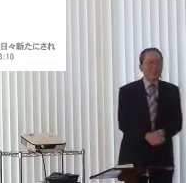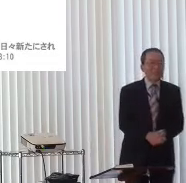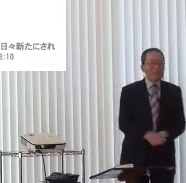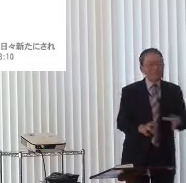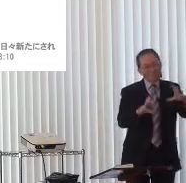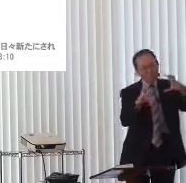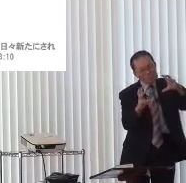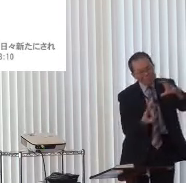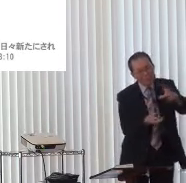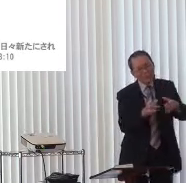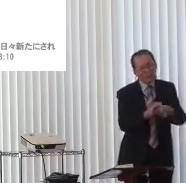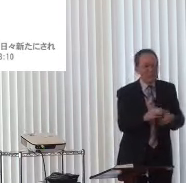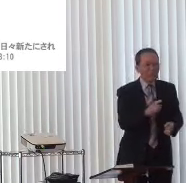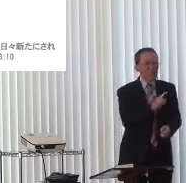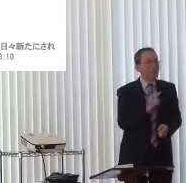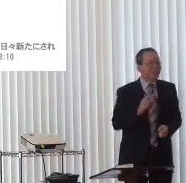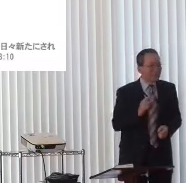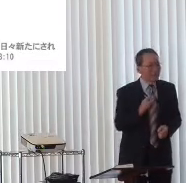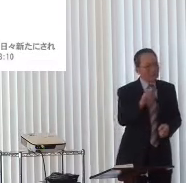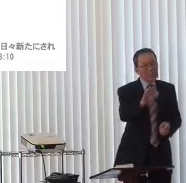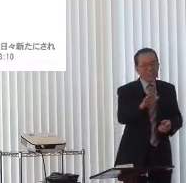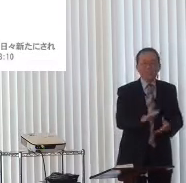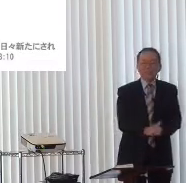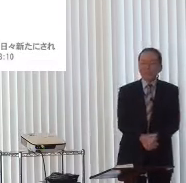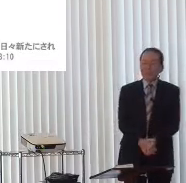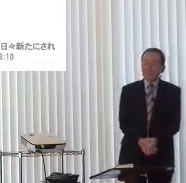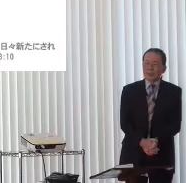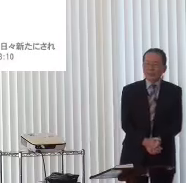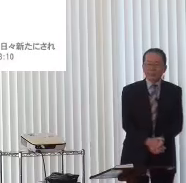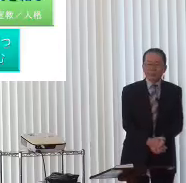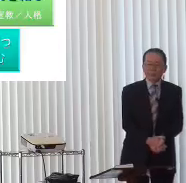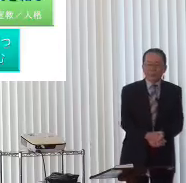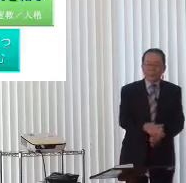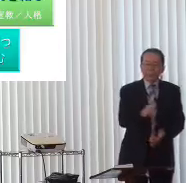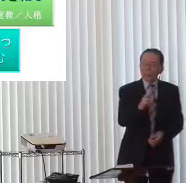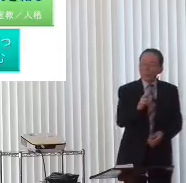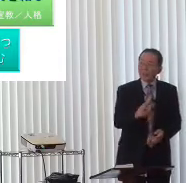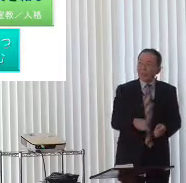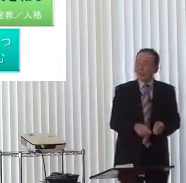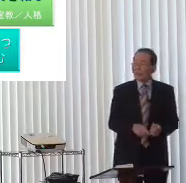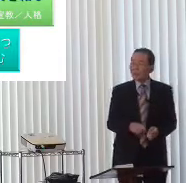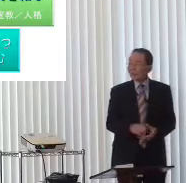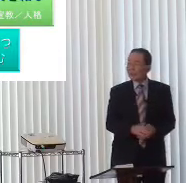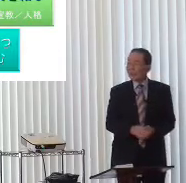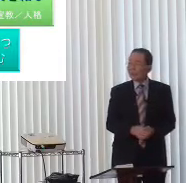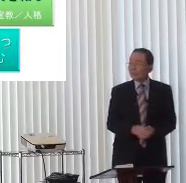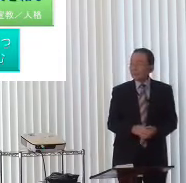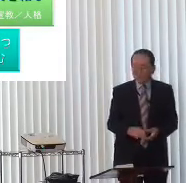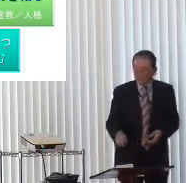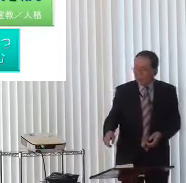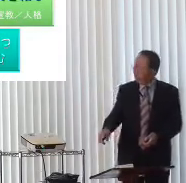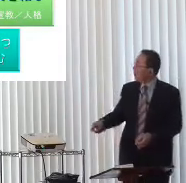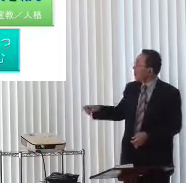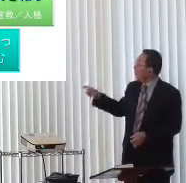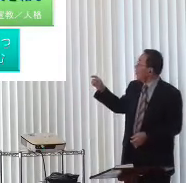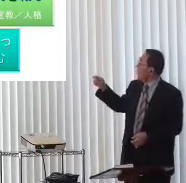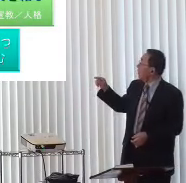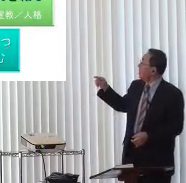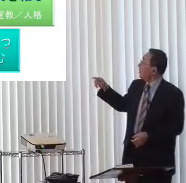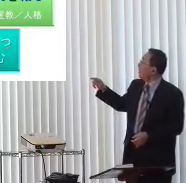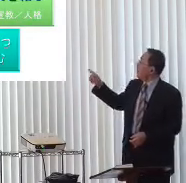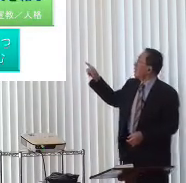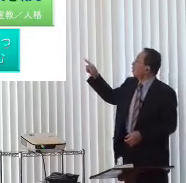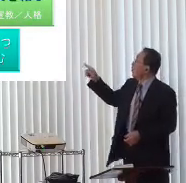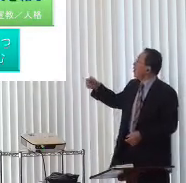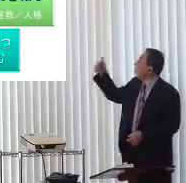結ばせるための一日なんですね。というようなことで、この十節には、主の